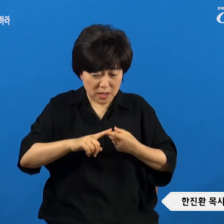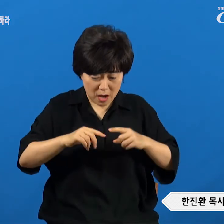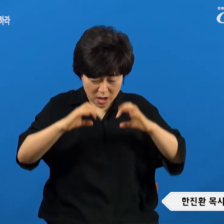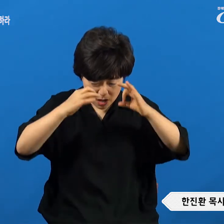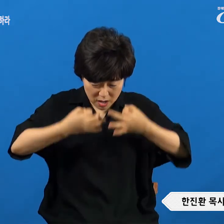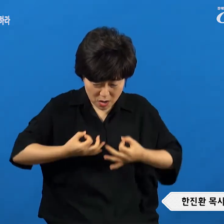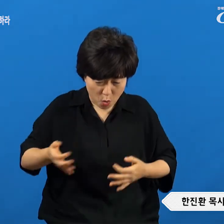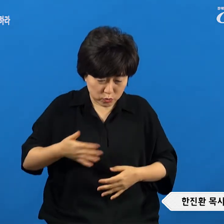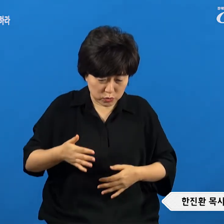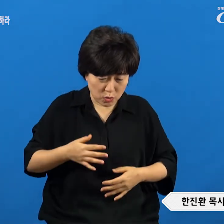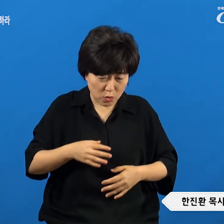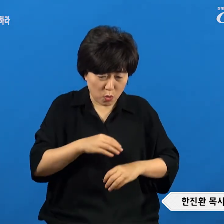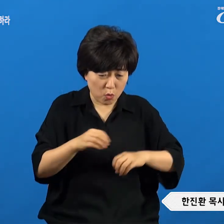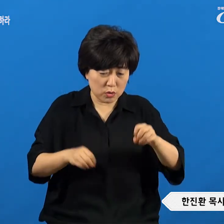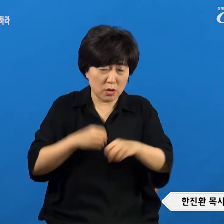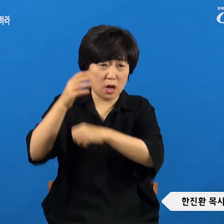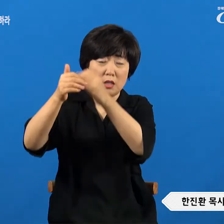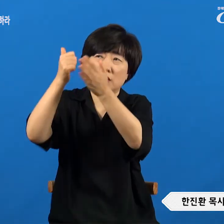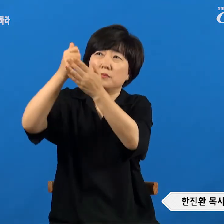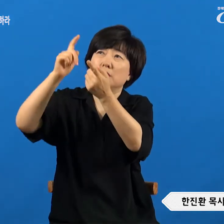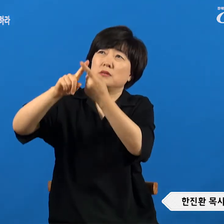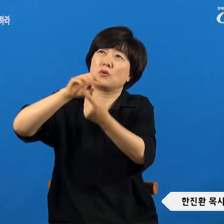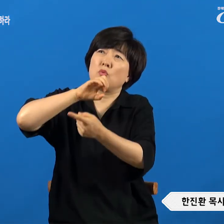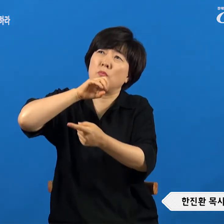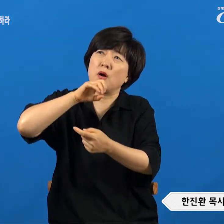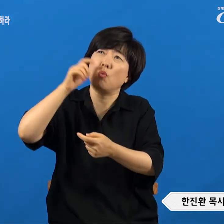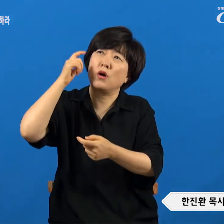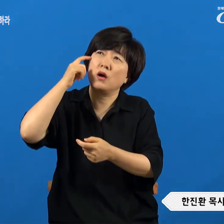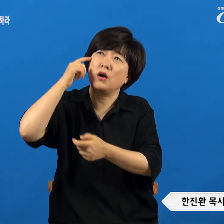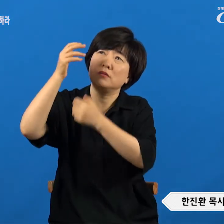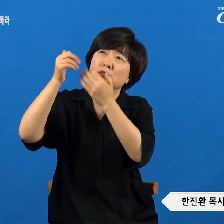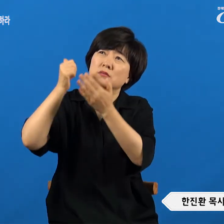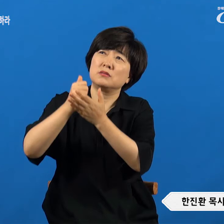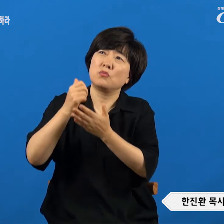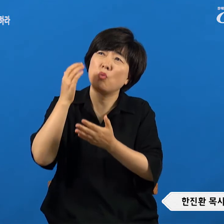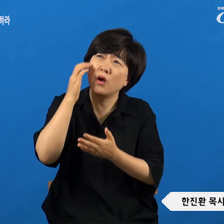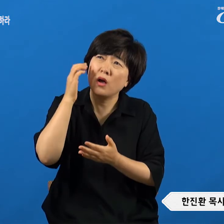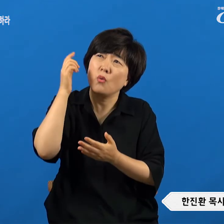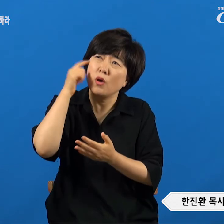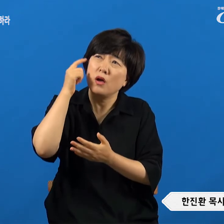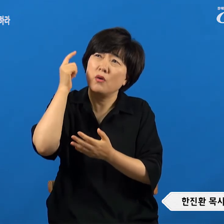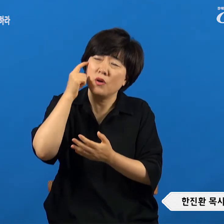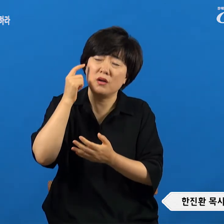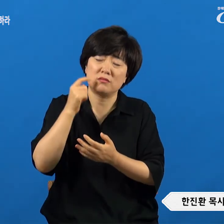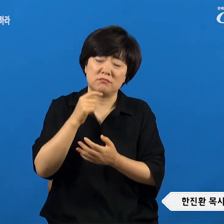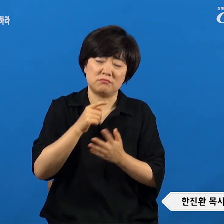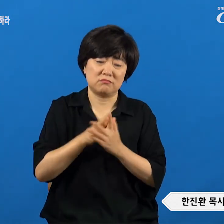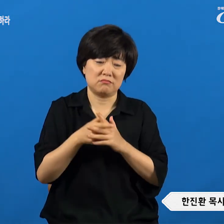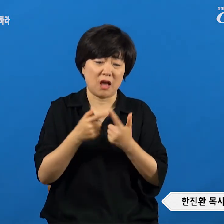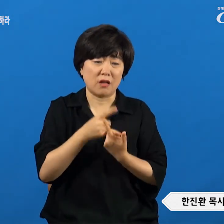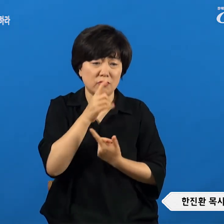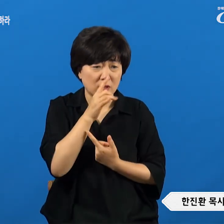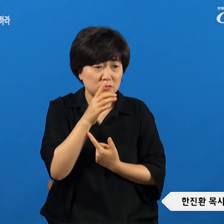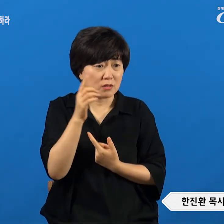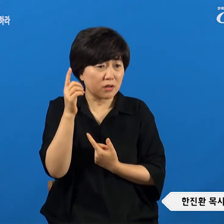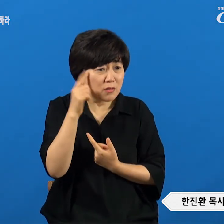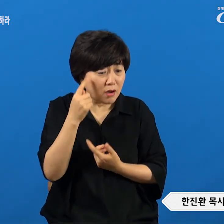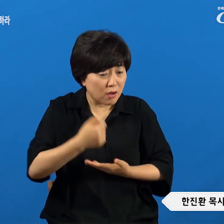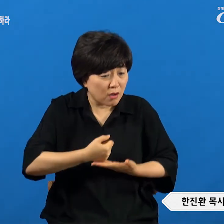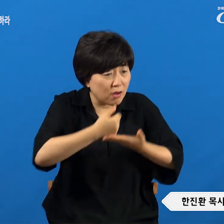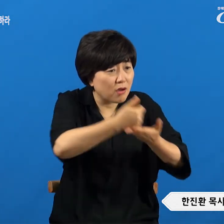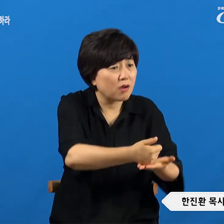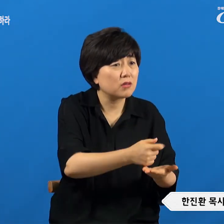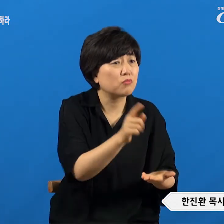하나님이 원망스럽기만 하고 저에게 왜 이렇게 하시는지 하나도 이해가 되지 않는데 제가 무슨 간증을